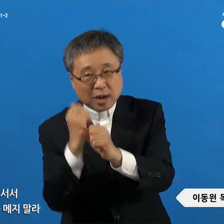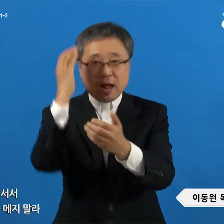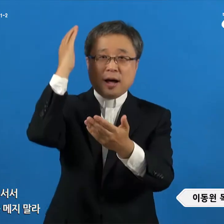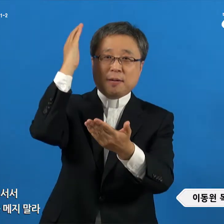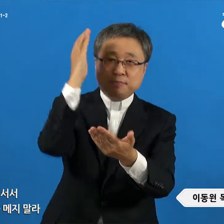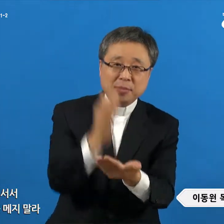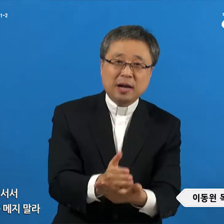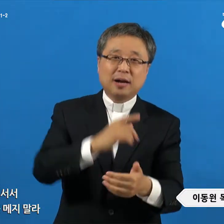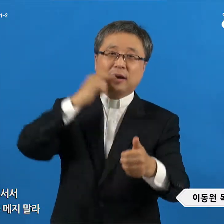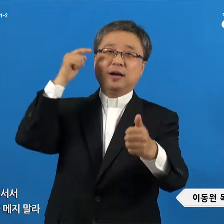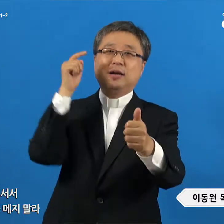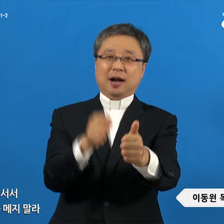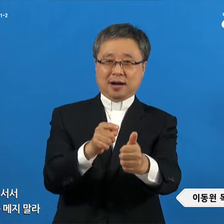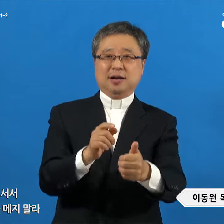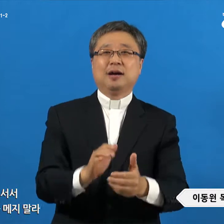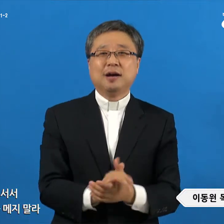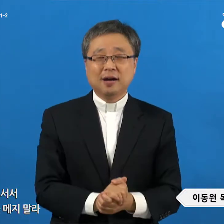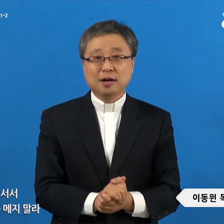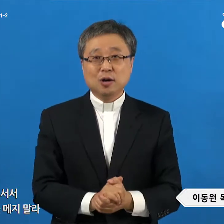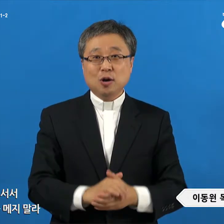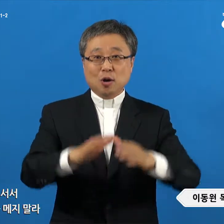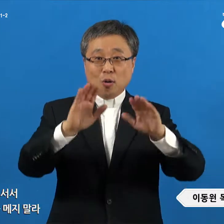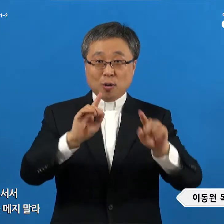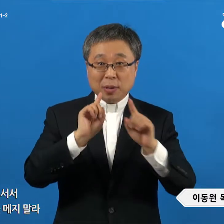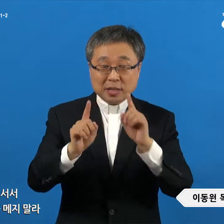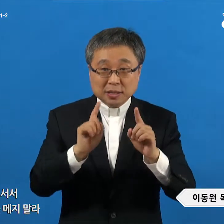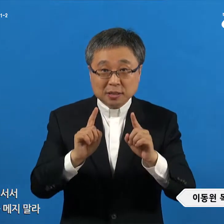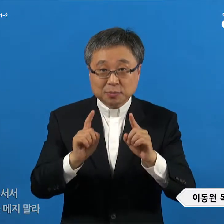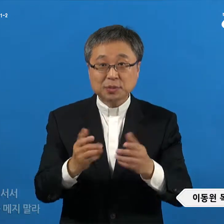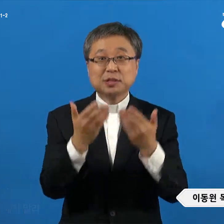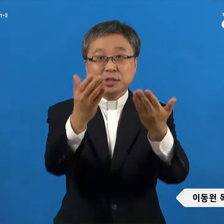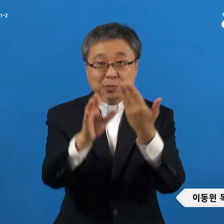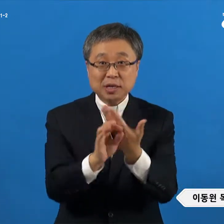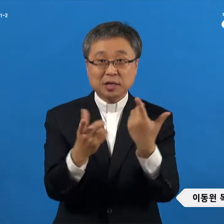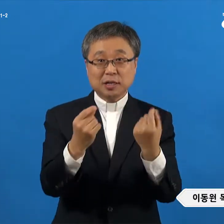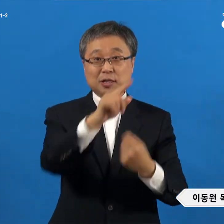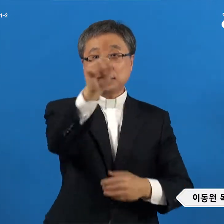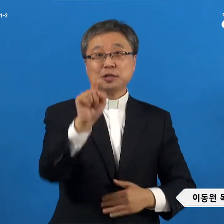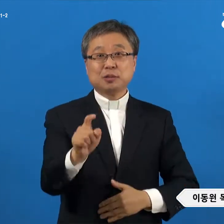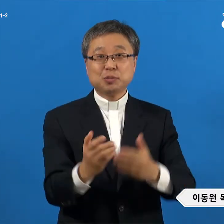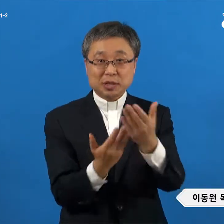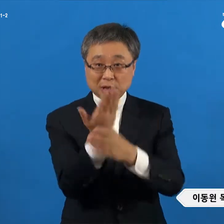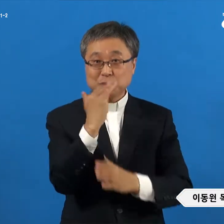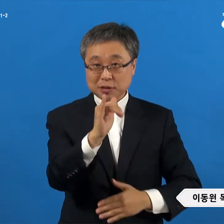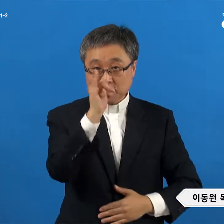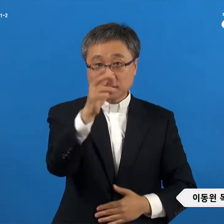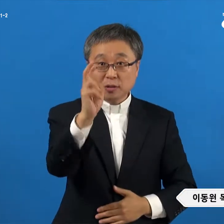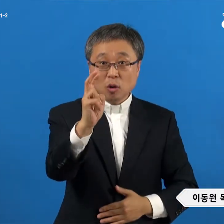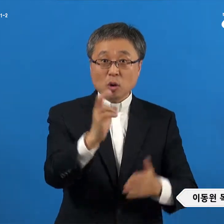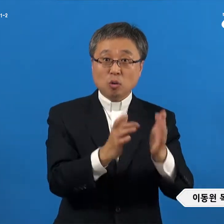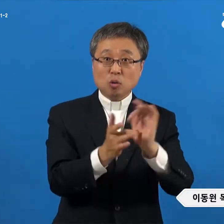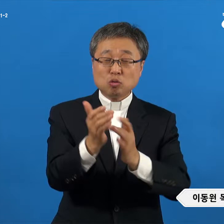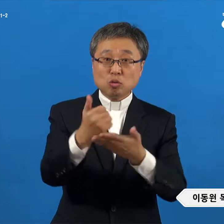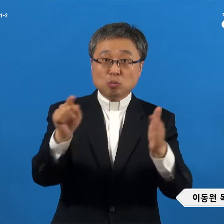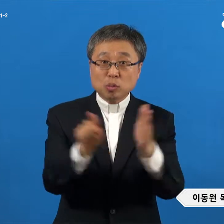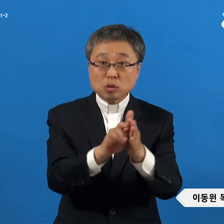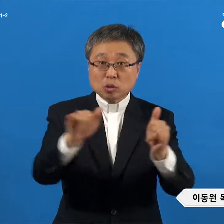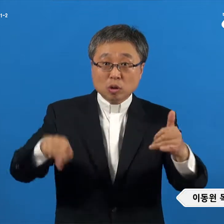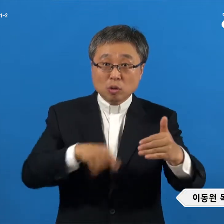말라. 이 말씀을 들으면 여러분 가운데 이런 질문이 있을 수가 있습니다. 예수 믿는 사람들 가운데도 이렇게 노예처럼